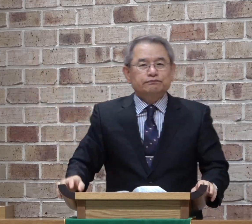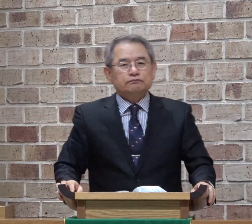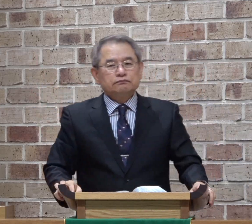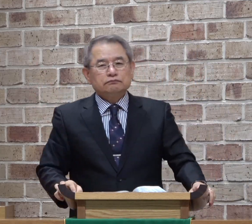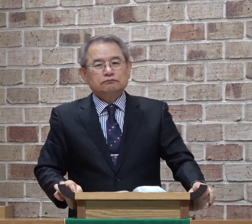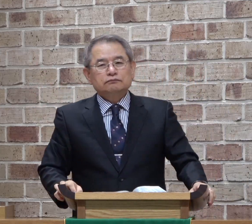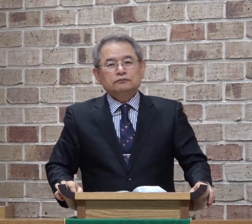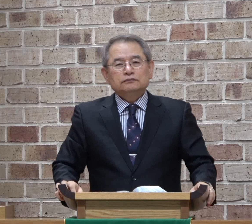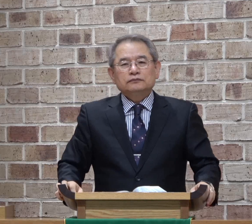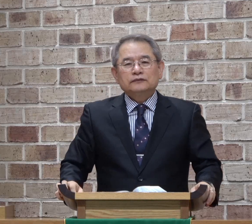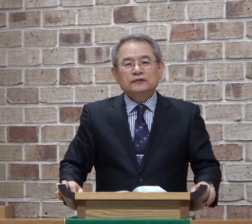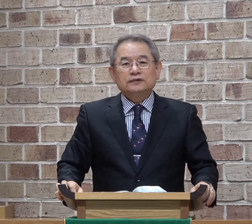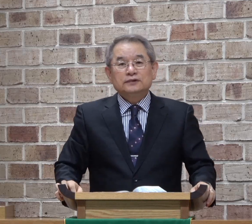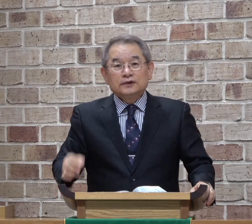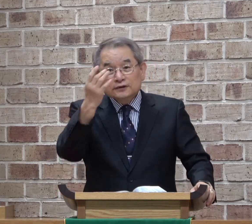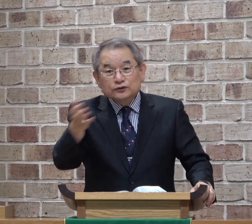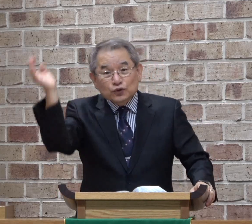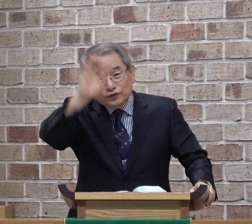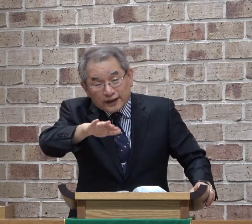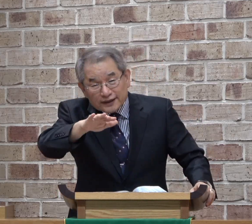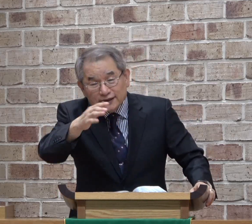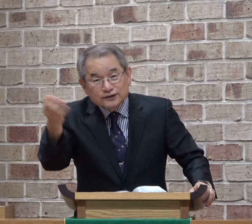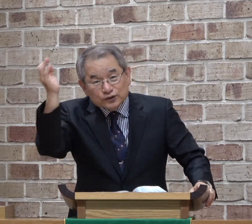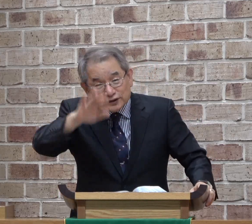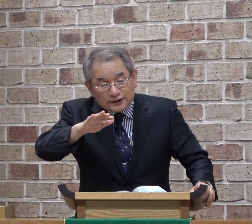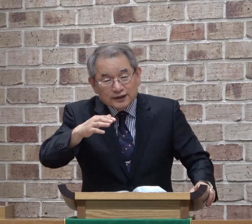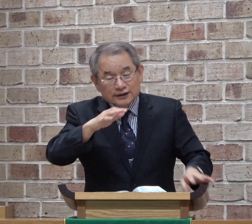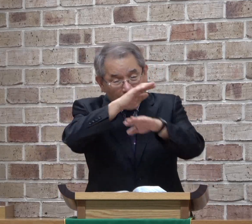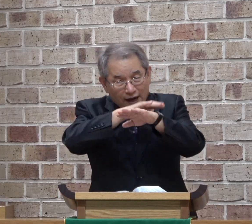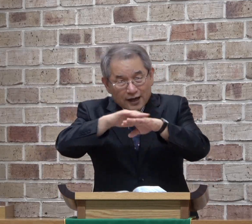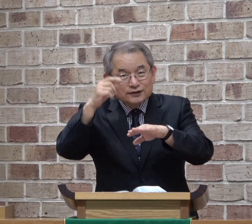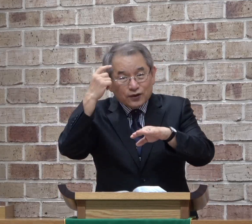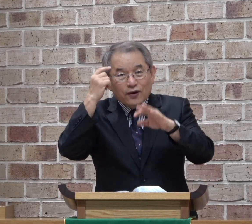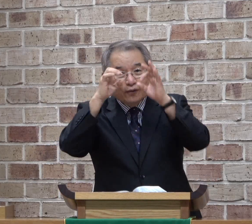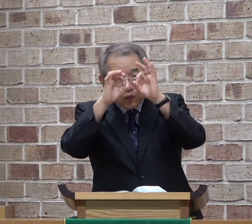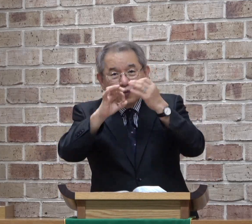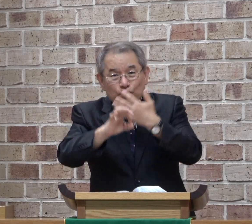마귀를 물리치고 그것을 나타내 줄 수 있는 그런 능력을 우리에게 주셨습니다.